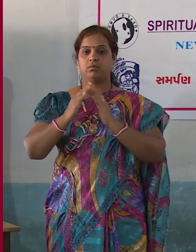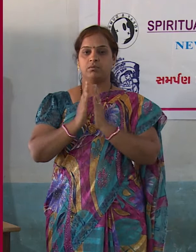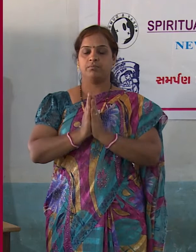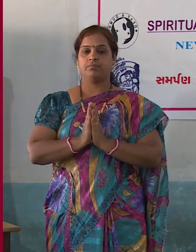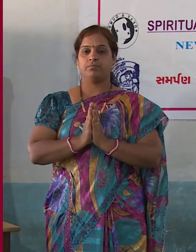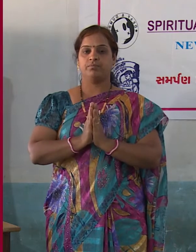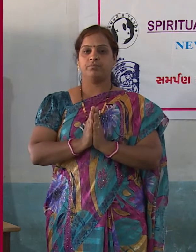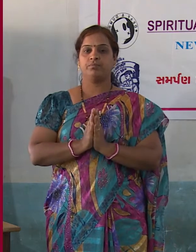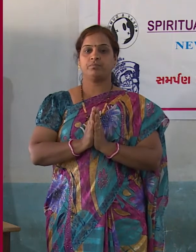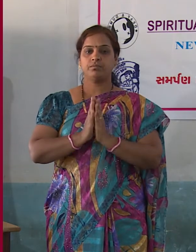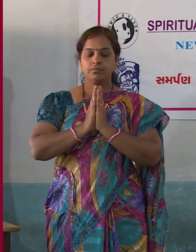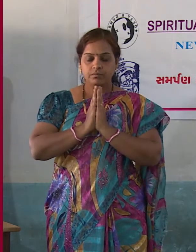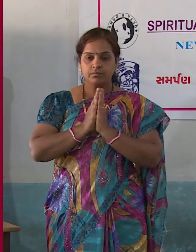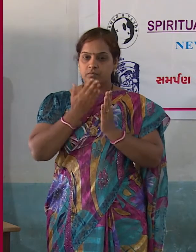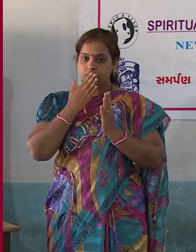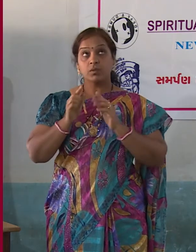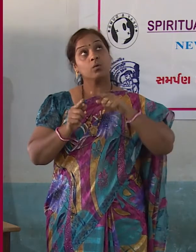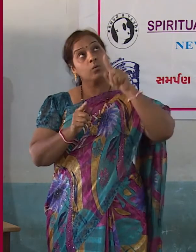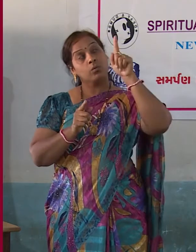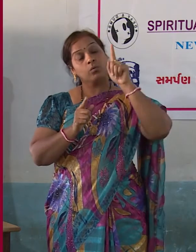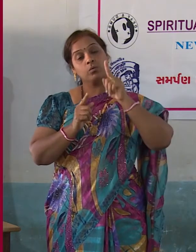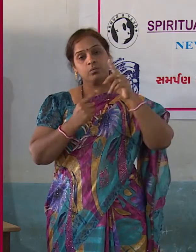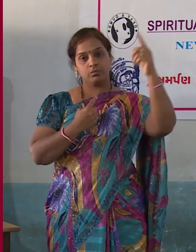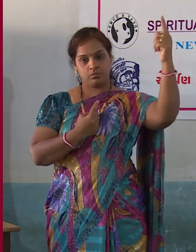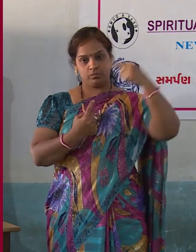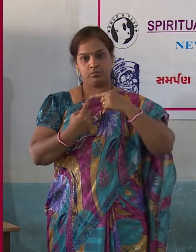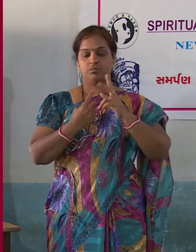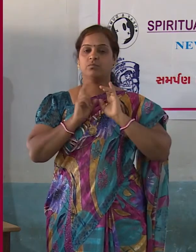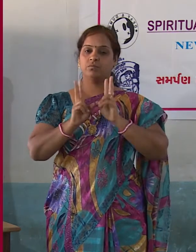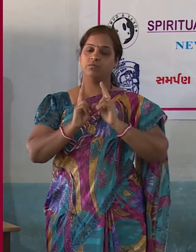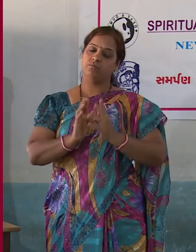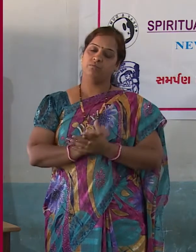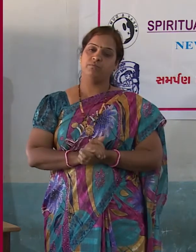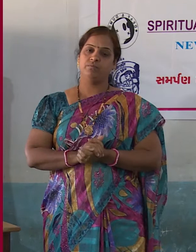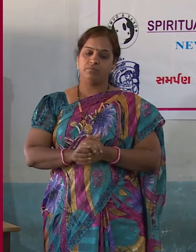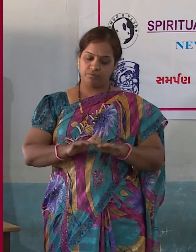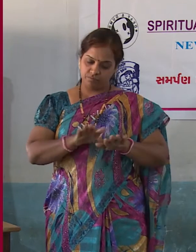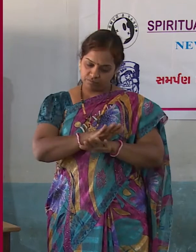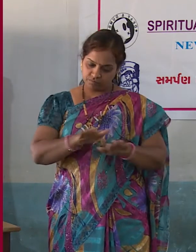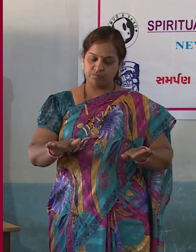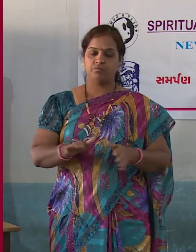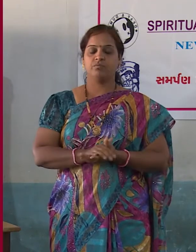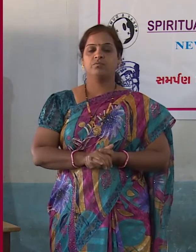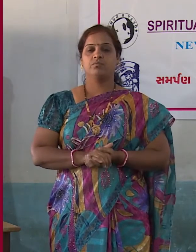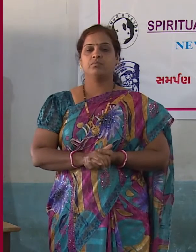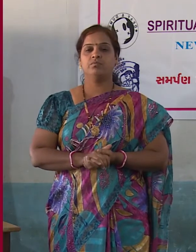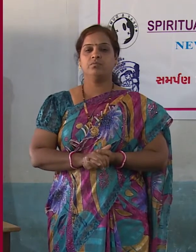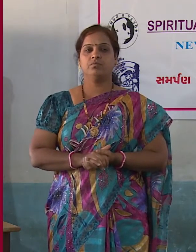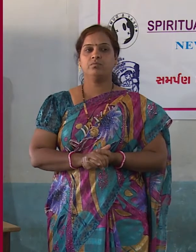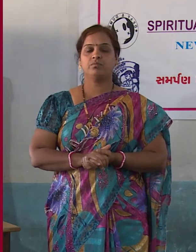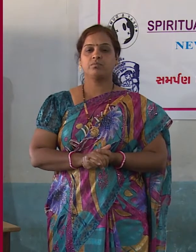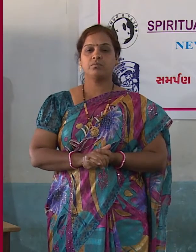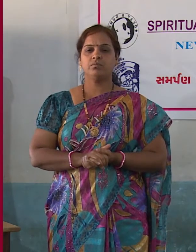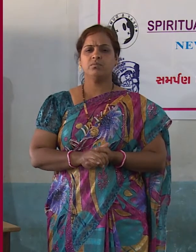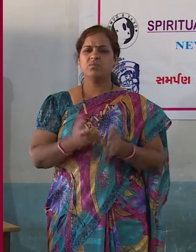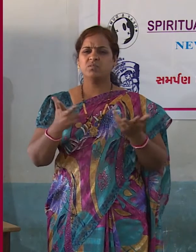परम धाम में हम मनुष्य आत्माएं और परम पिता परमात्मा शिव रहते हैं, और उसके नीचे सूक्ष्म लोक में सूक्ष्म